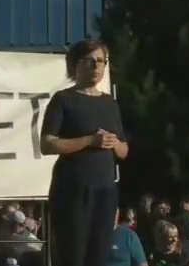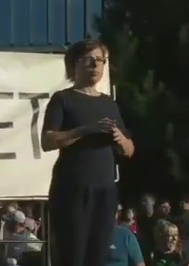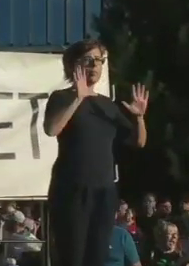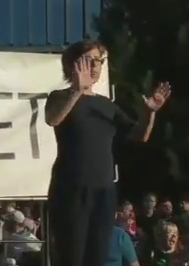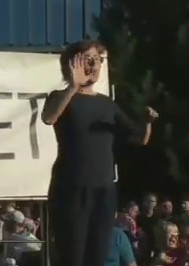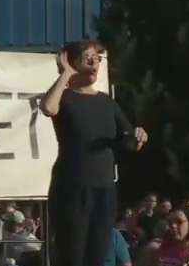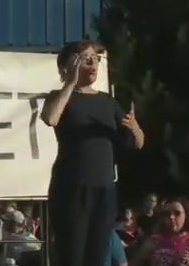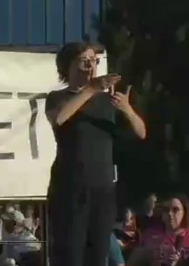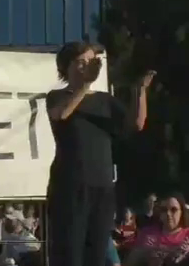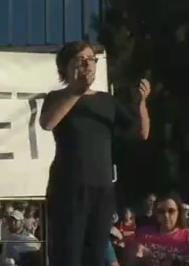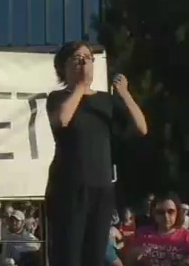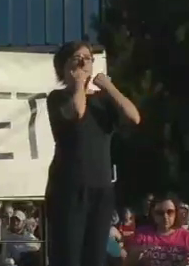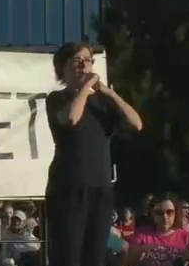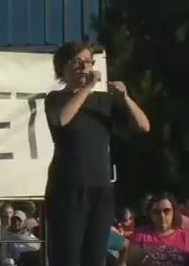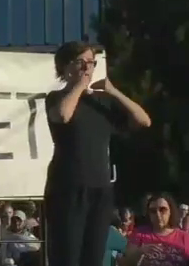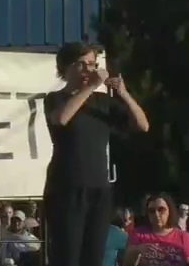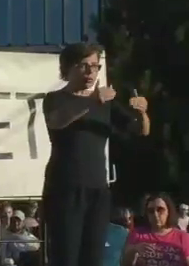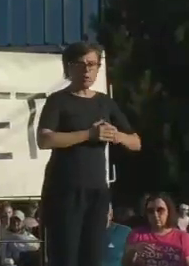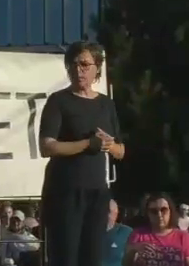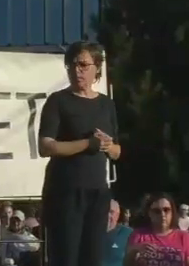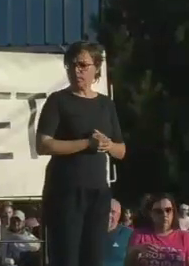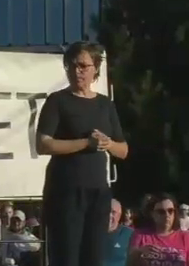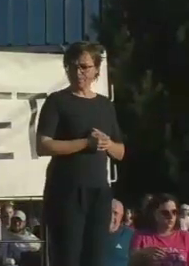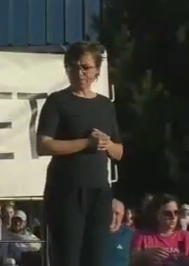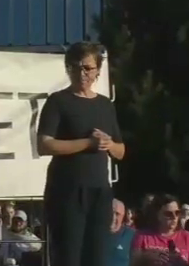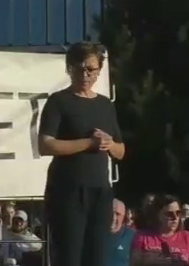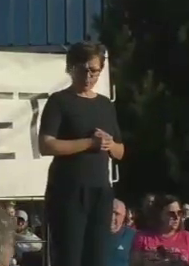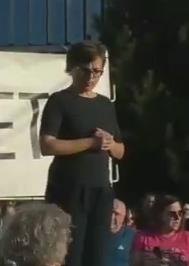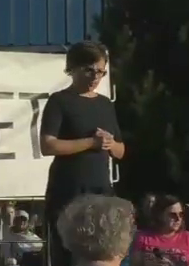Słuchajcie, bardzo dziękujemy.